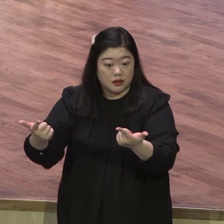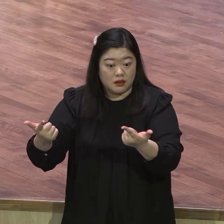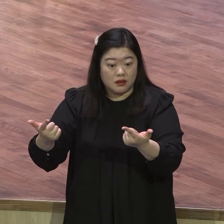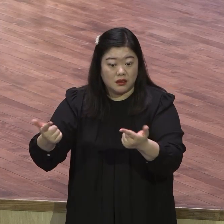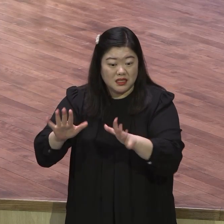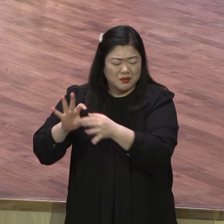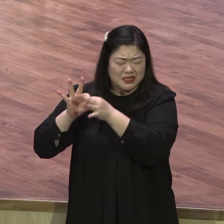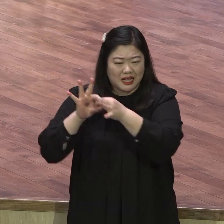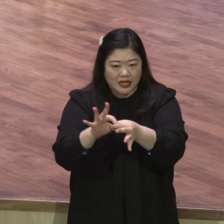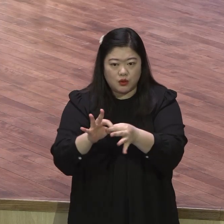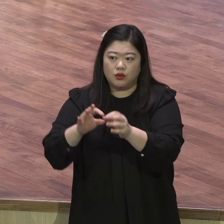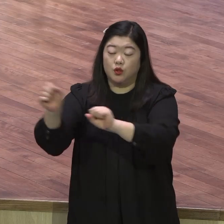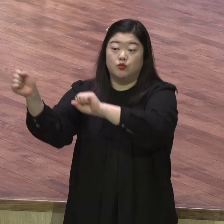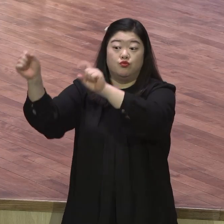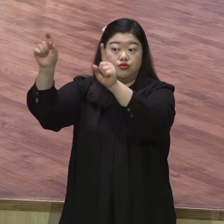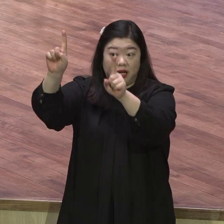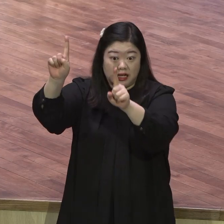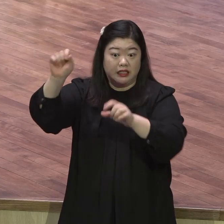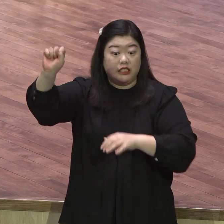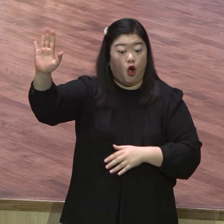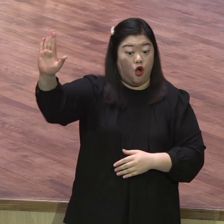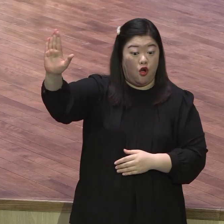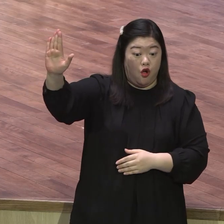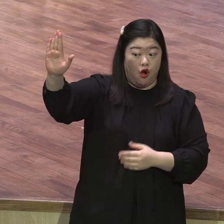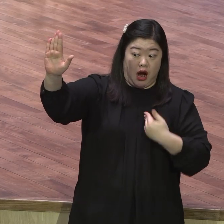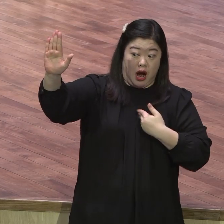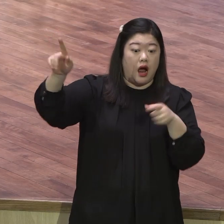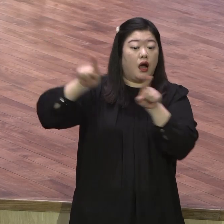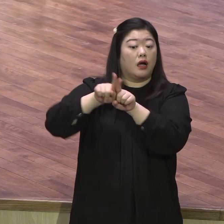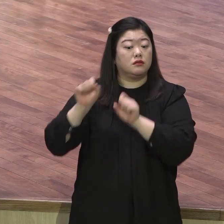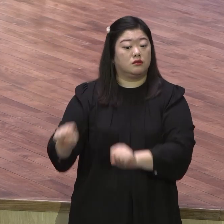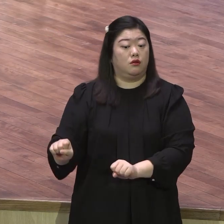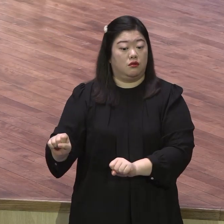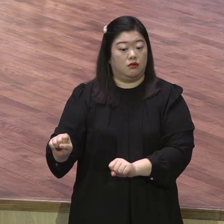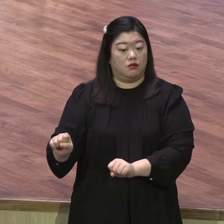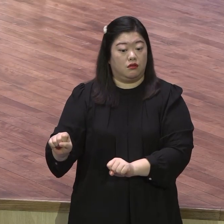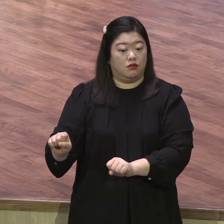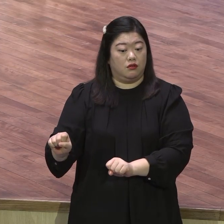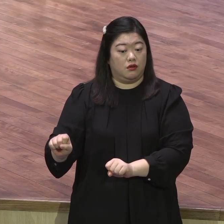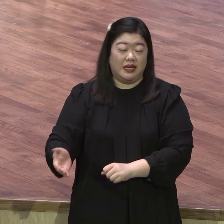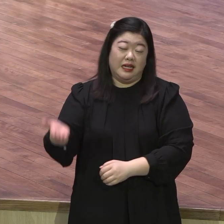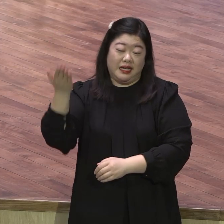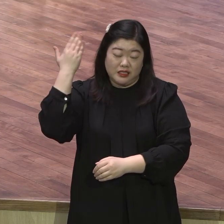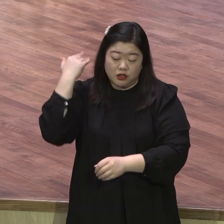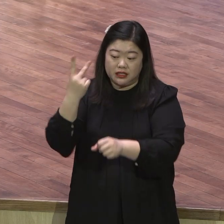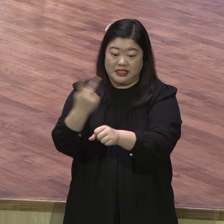지금도 우리가 나타나셨다는 얘기예요. 지금도 동일하게